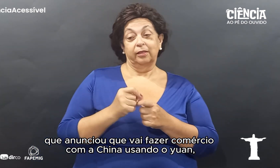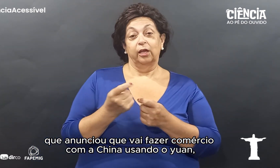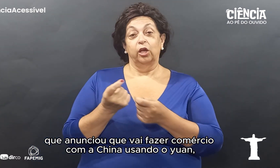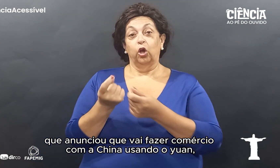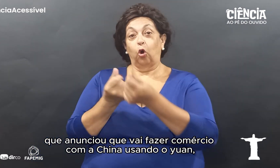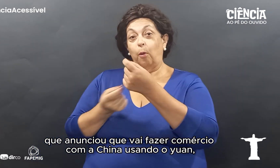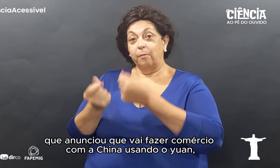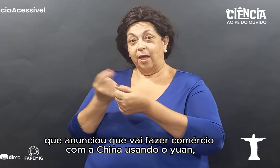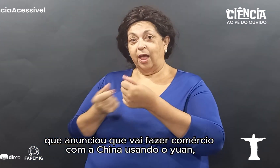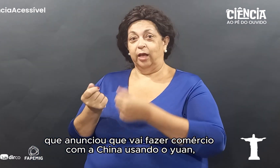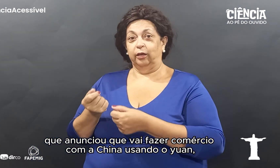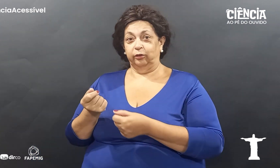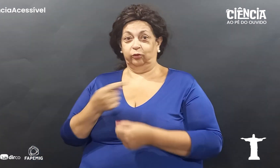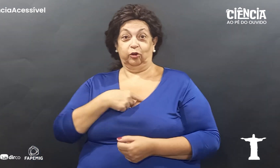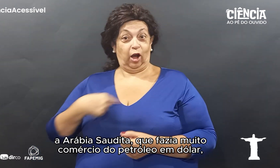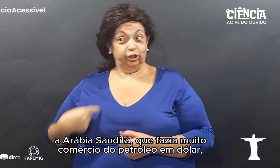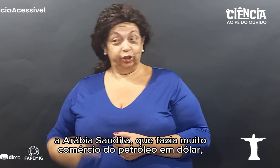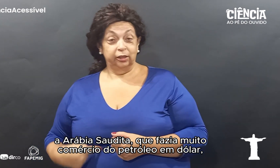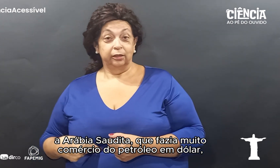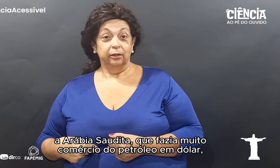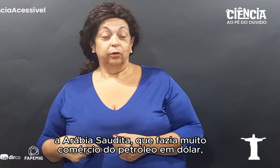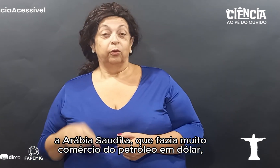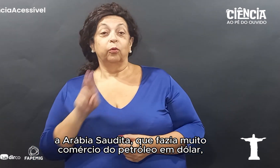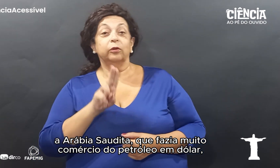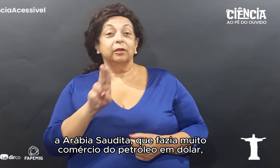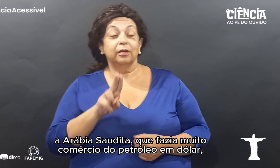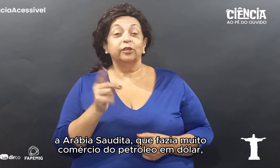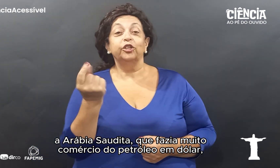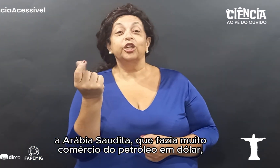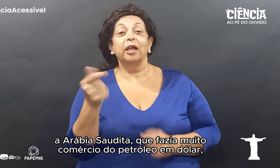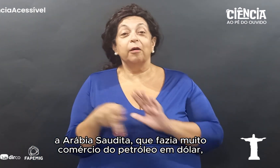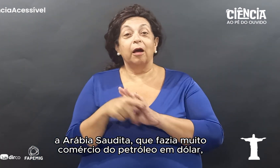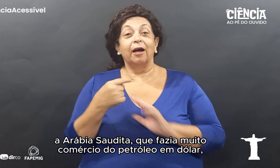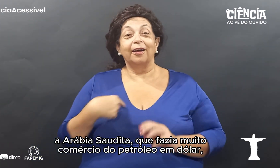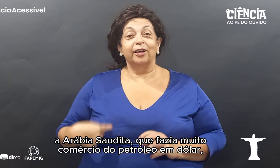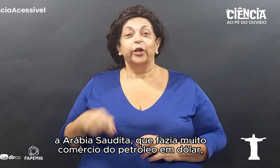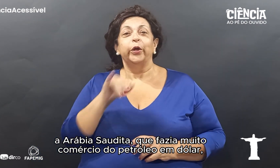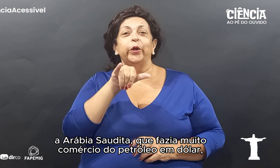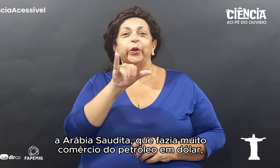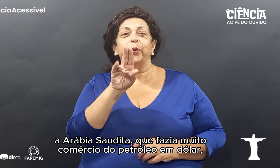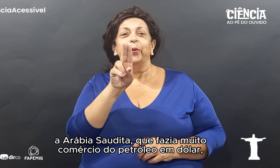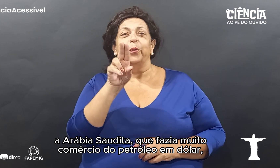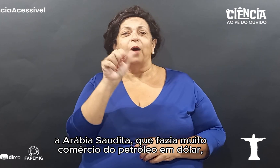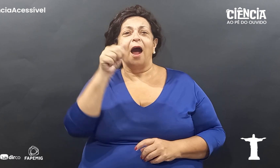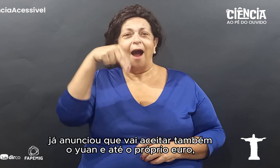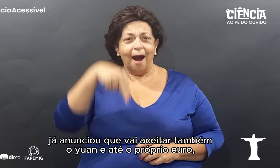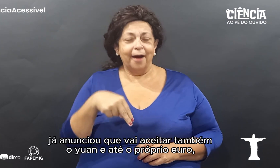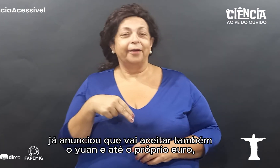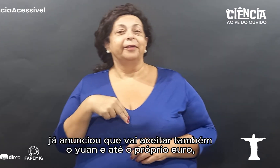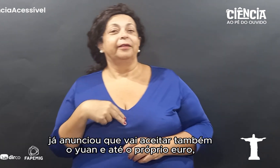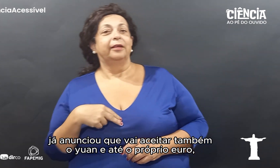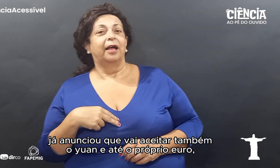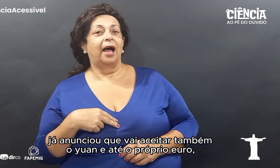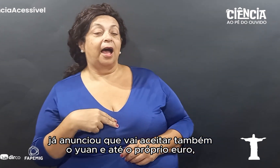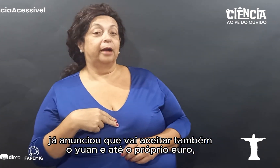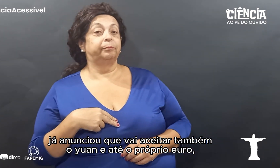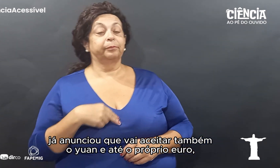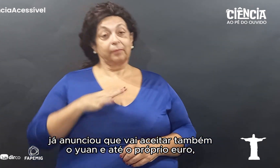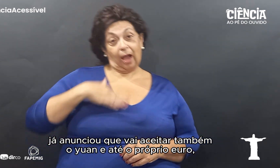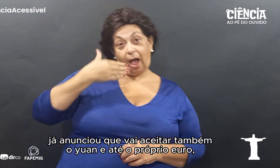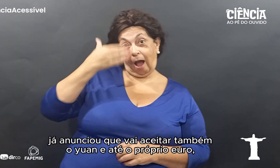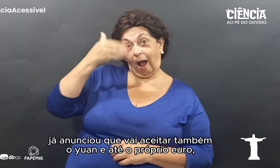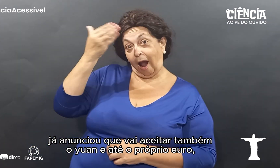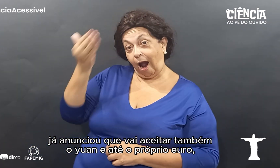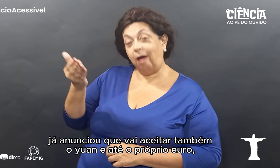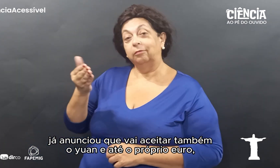com a China usando o yuan. A Arábia Saudita, que fazia muito comércio do petróleo em dólar, já anunciou que vai aceitar